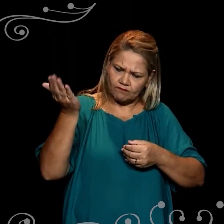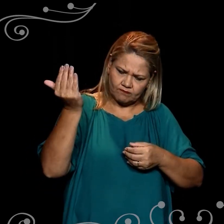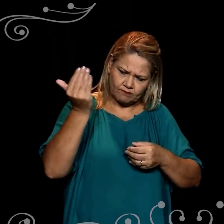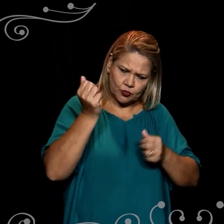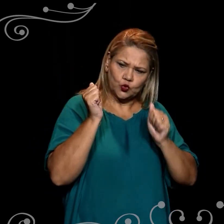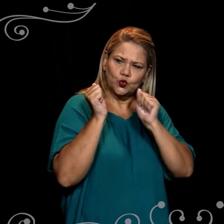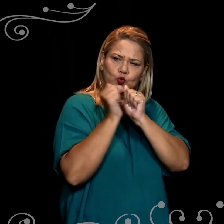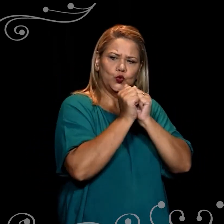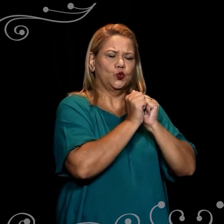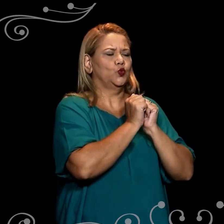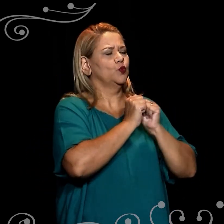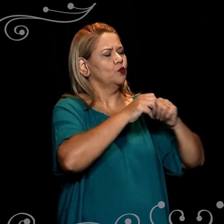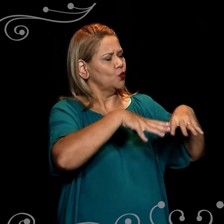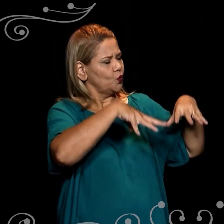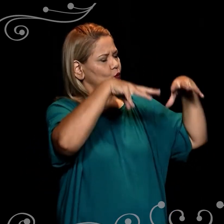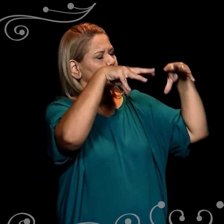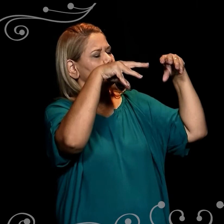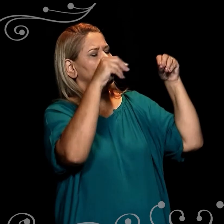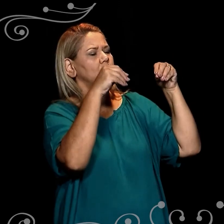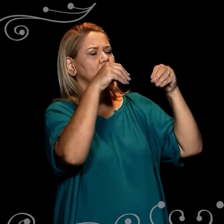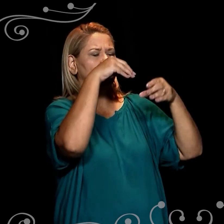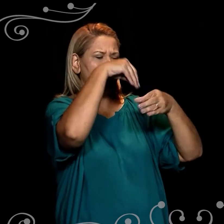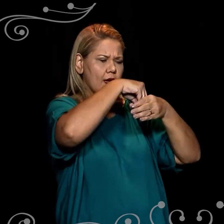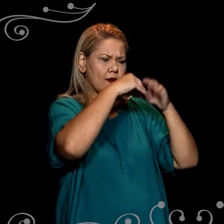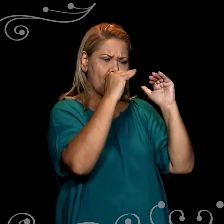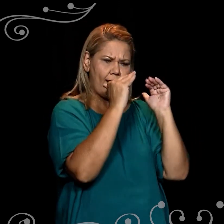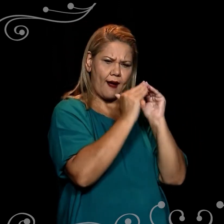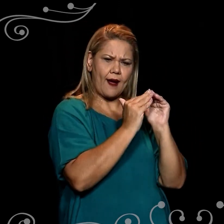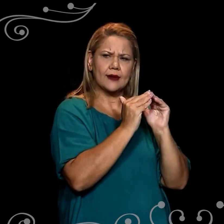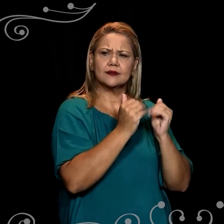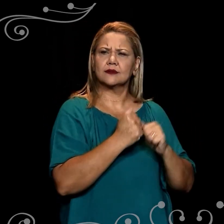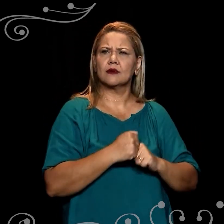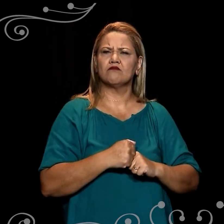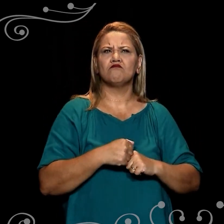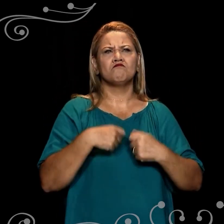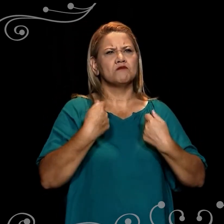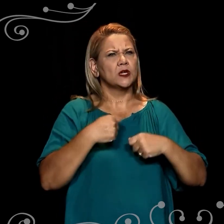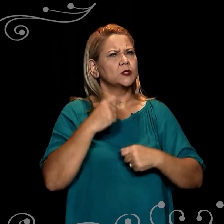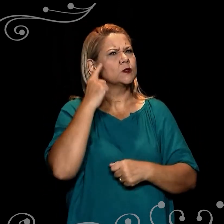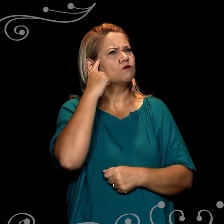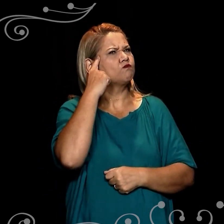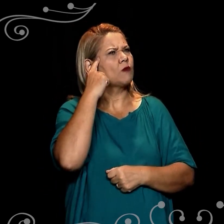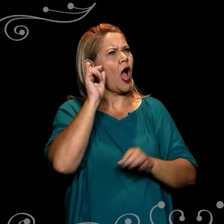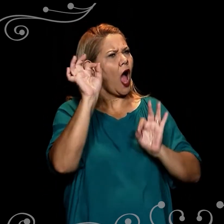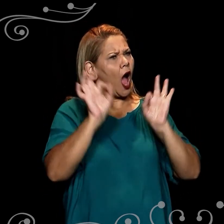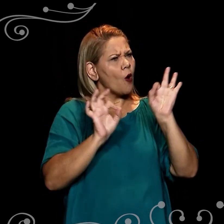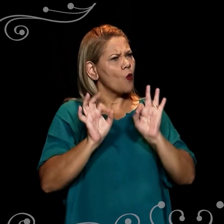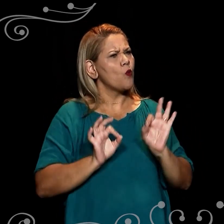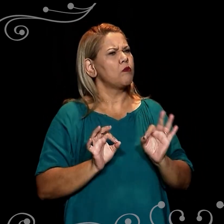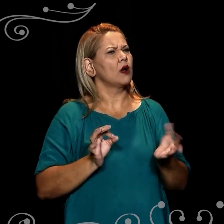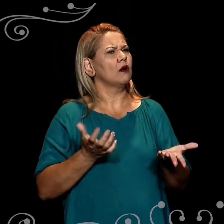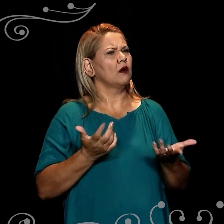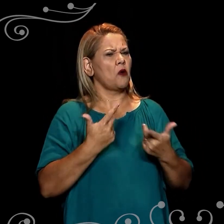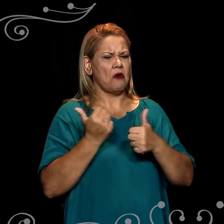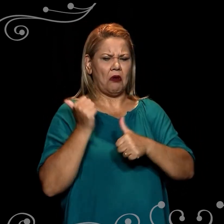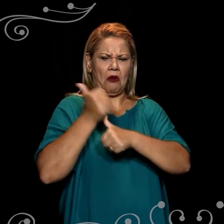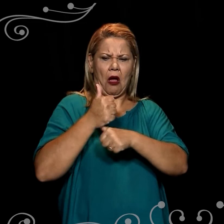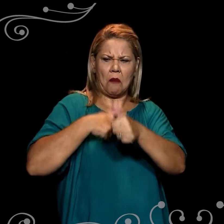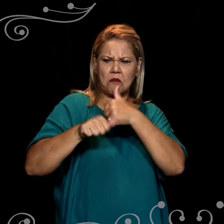palácio, pensando que estava na hora de colocar cada coisa em seu lugar. E